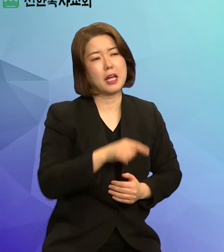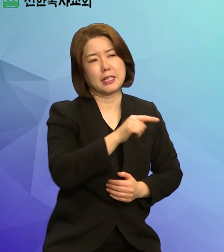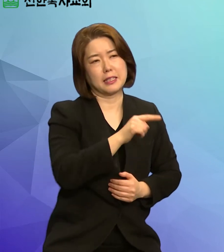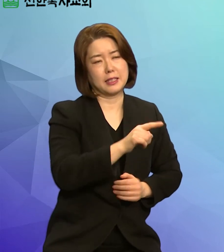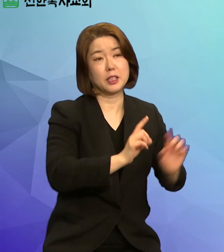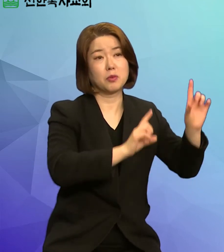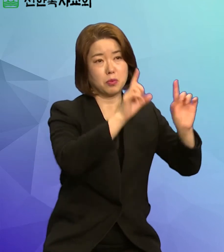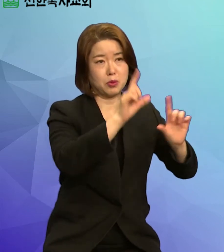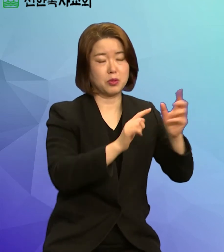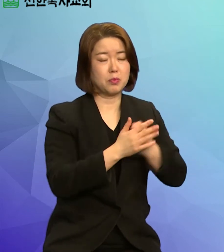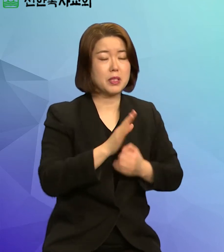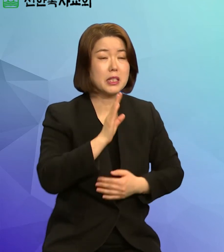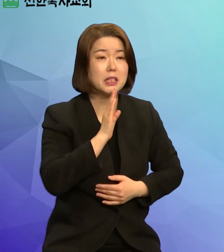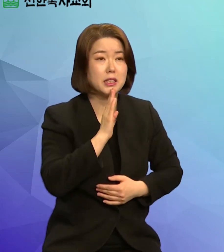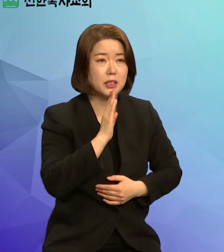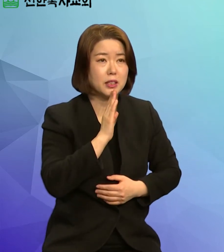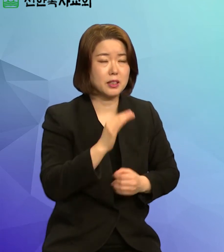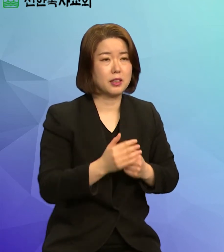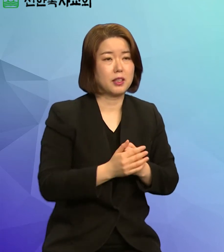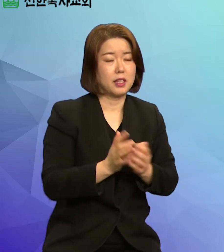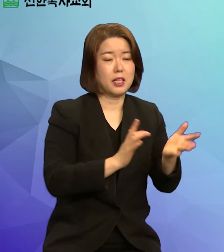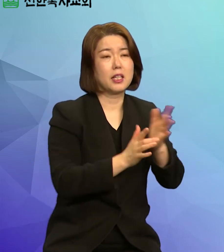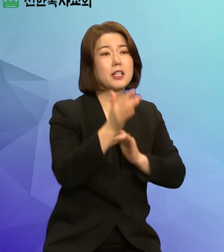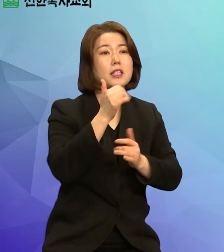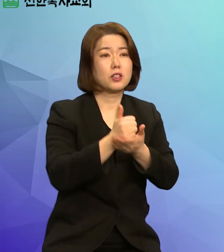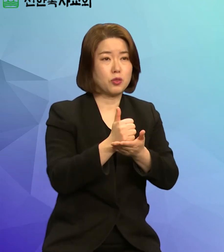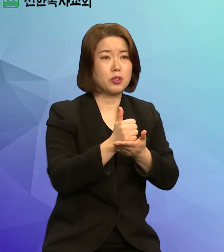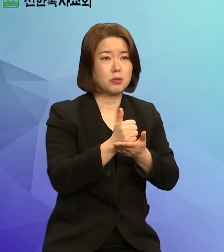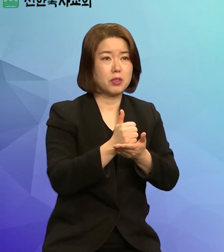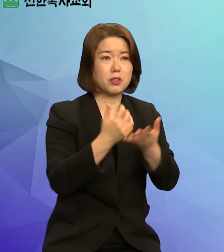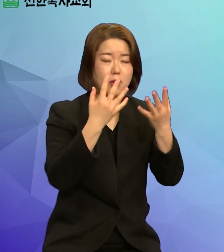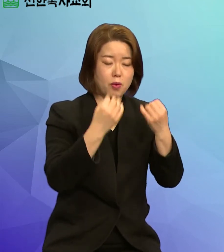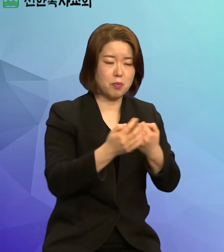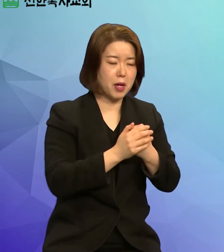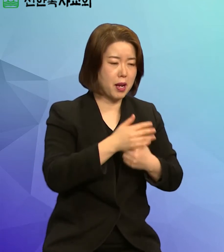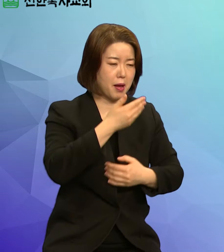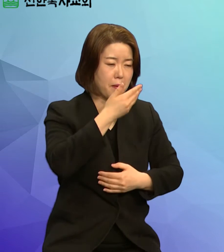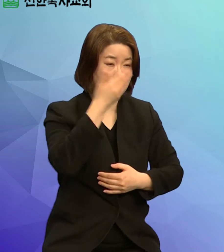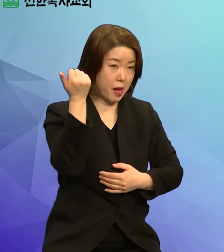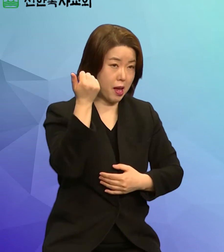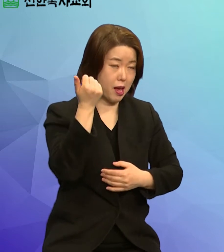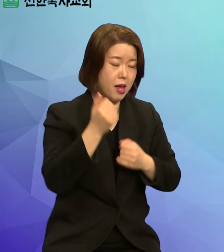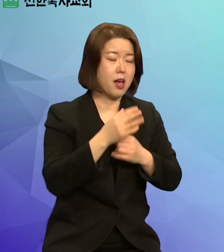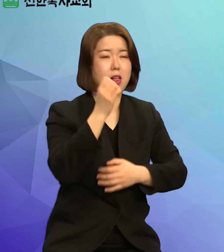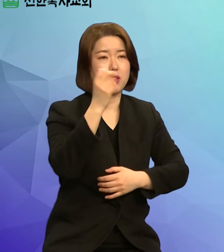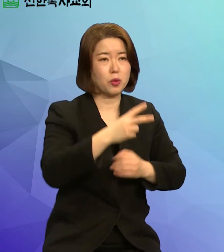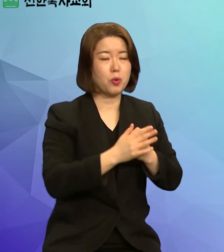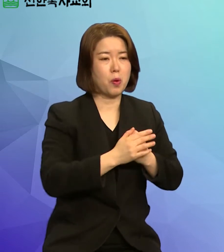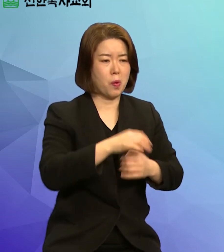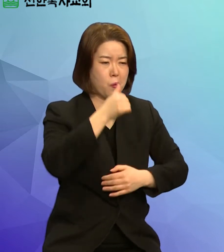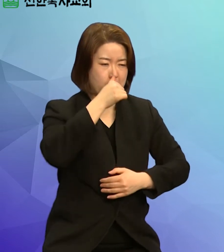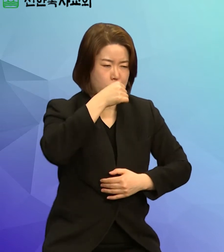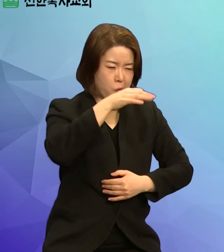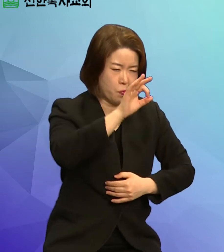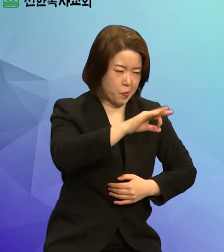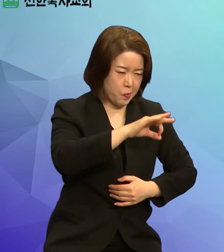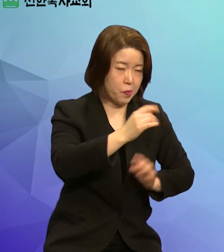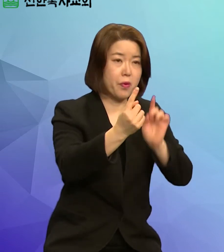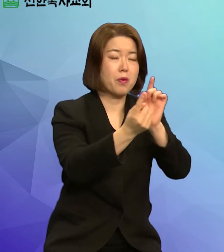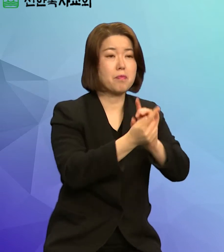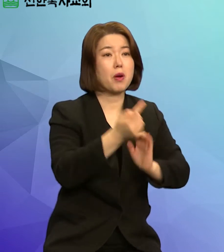그렇다면 실제로 예수님은 얼마나 외면당하고 또 무시되고 있는